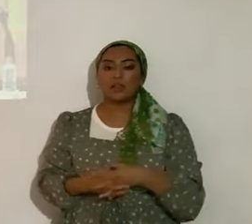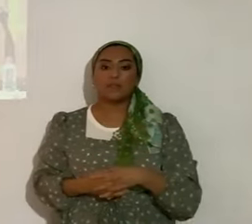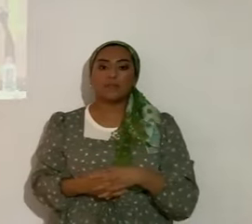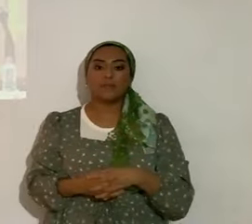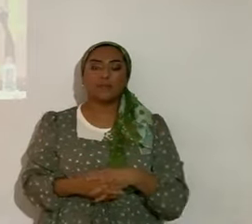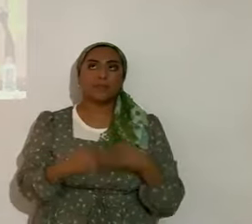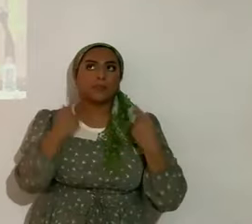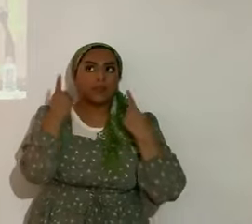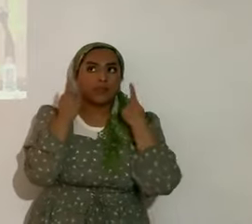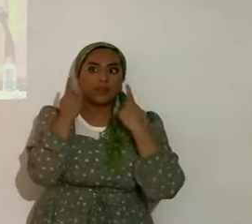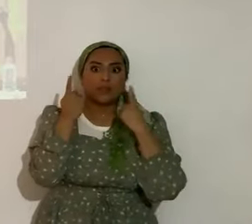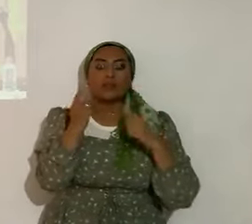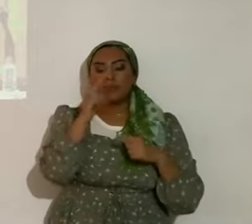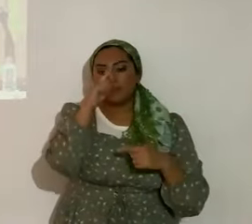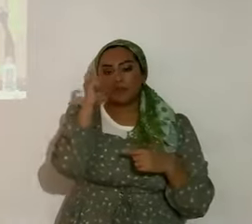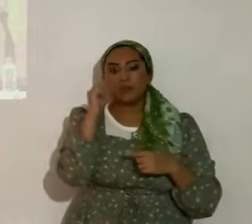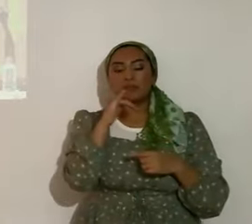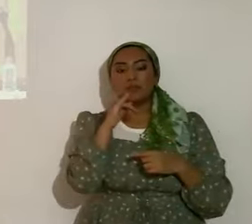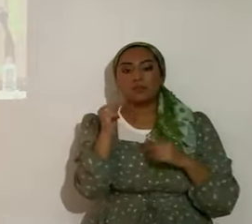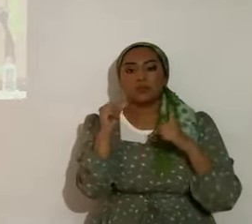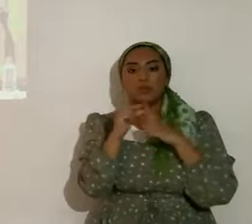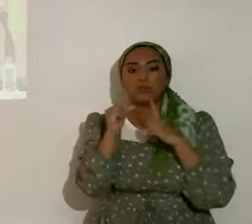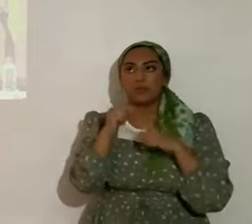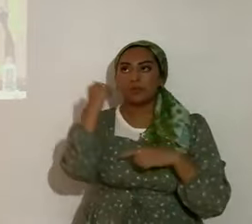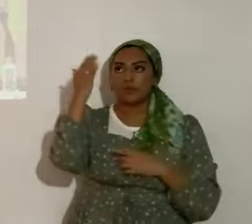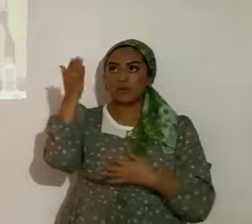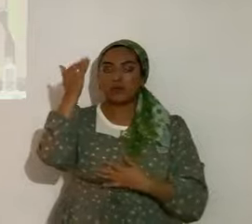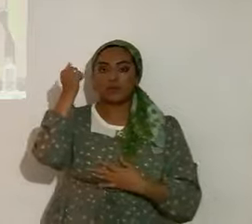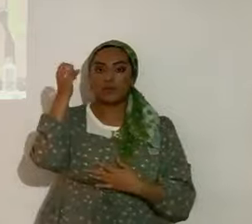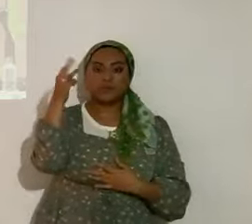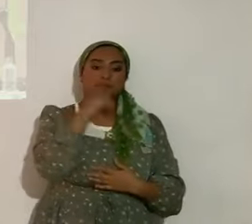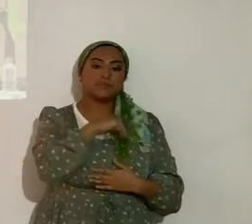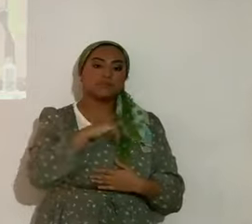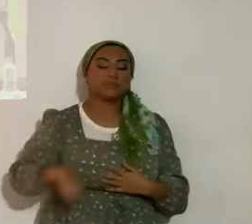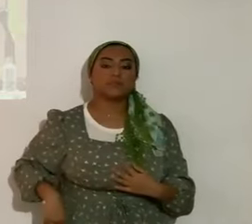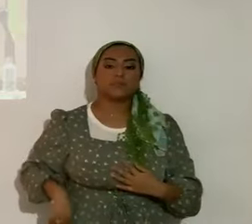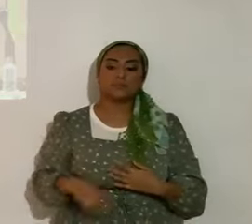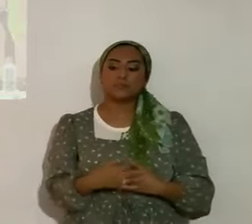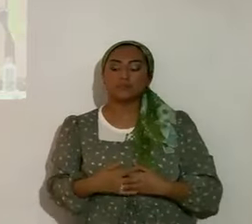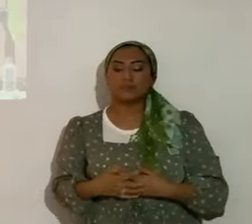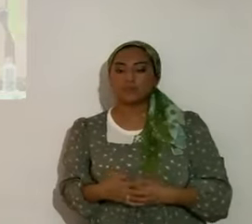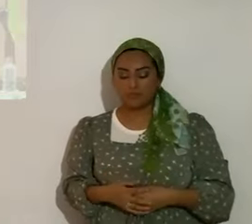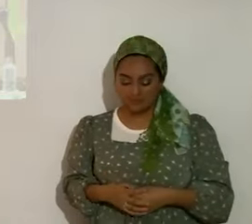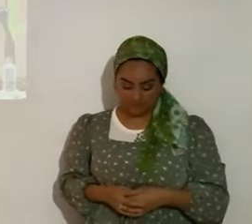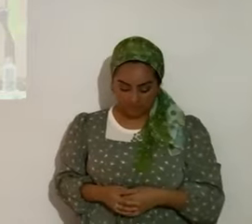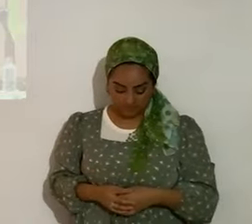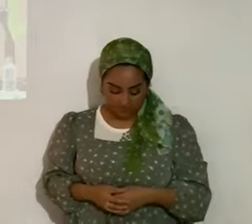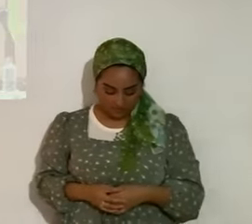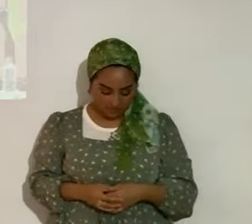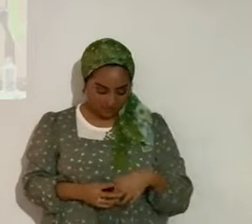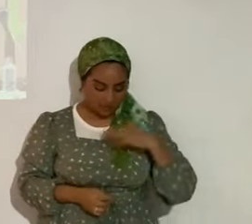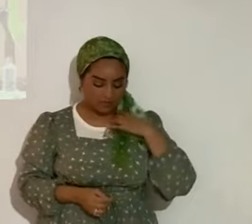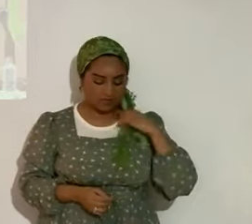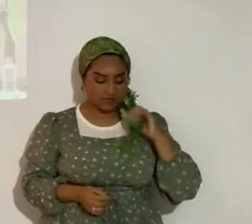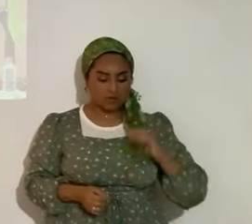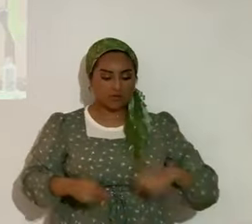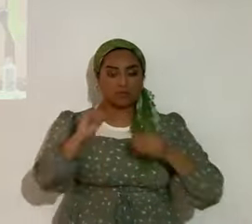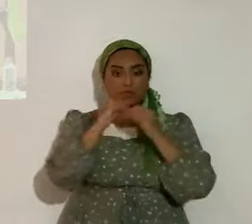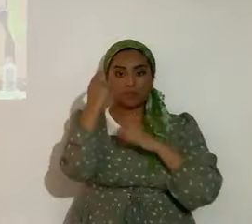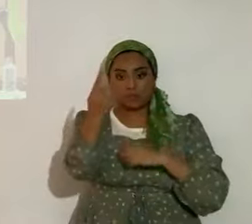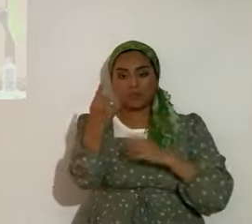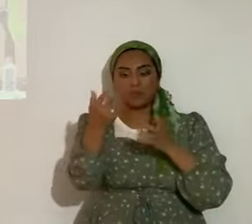vamos a analizar esto porque es la palabra de Yahshua Mashiach. Entonces, a ver. Uno,